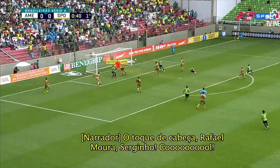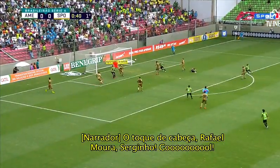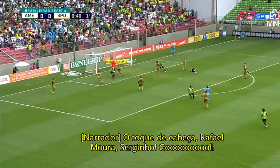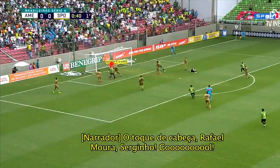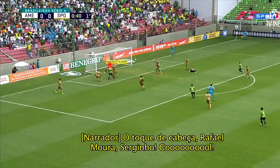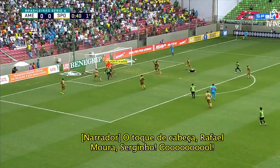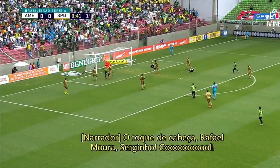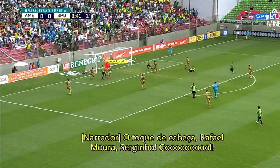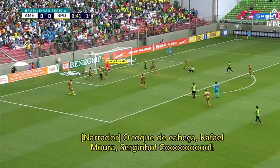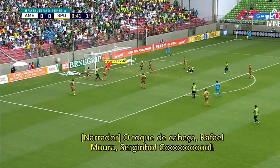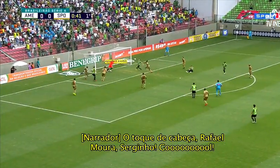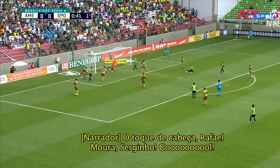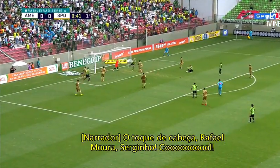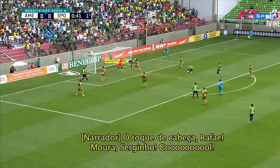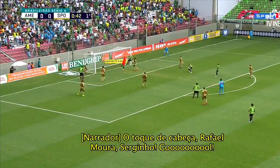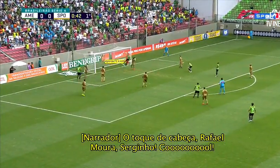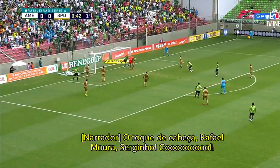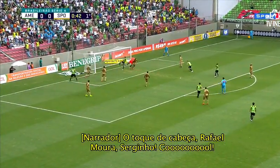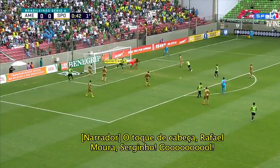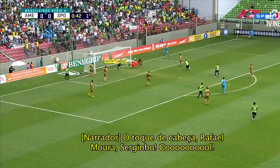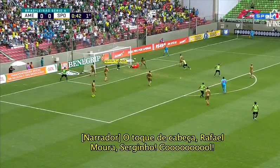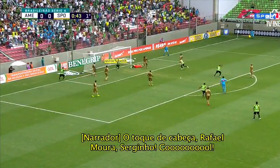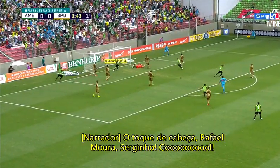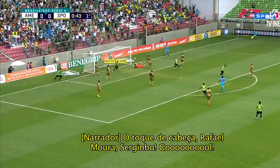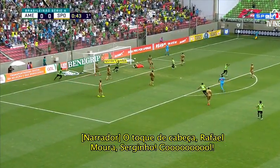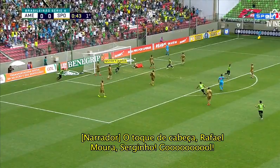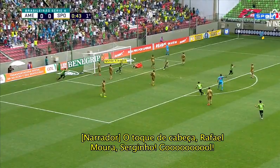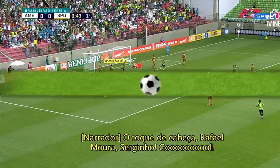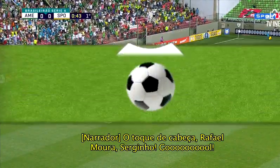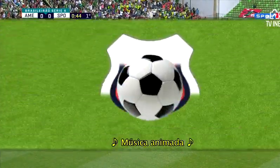Toque de cabeça, Rafael Moura, certinho!